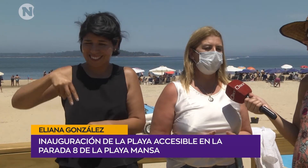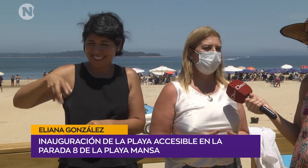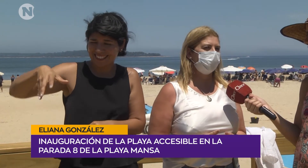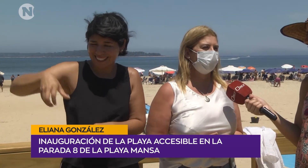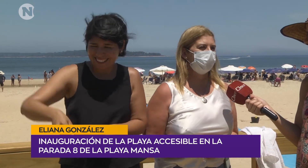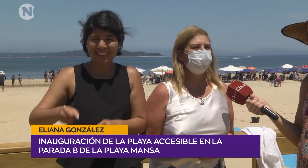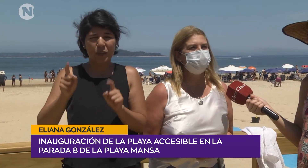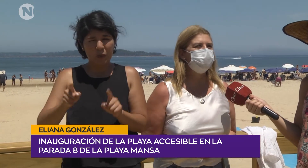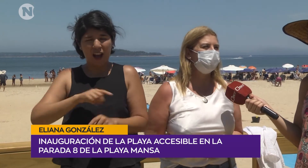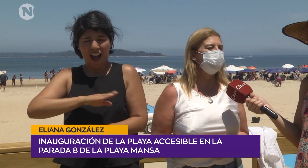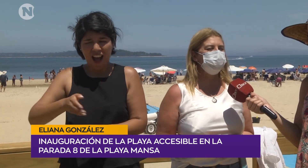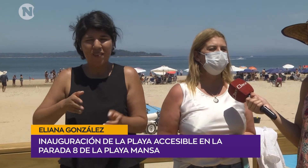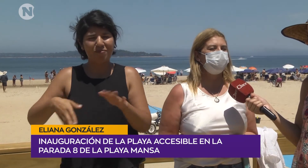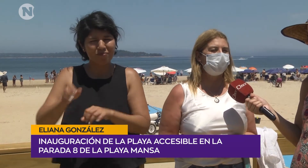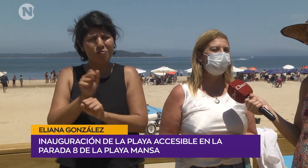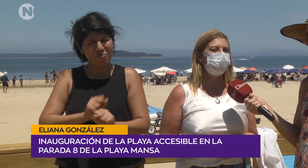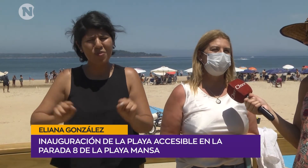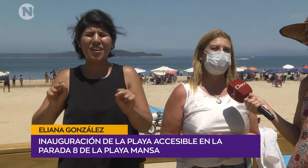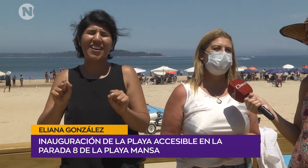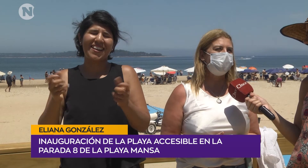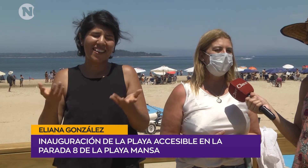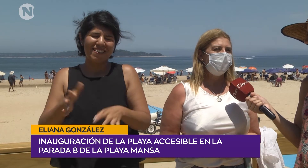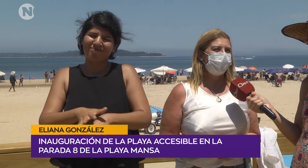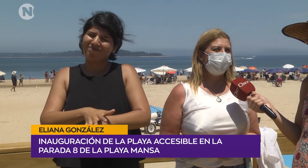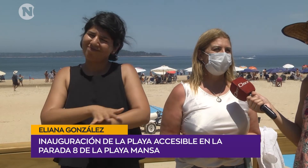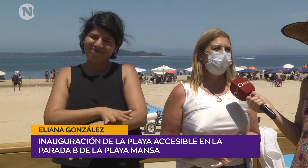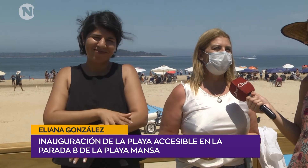disfrutando del mar, es emocionante, pero a su vez